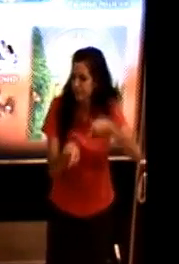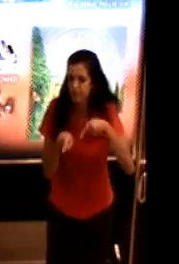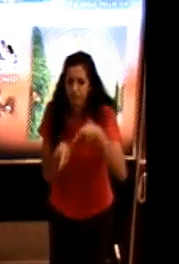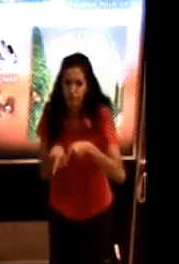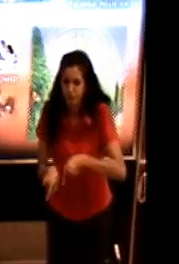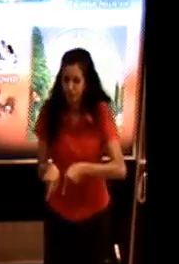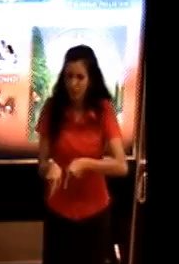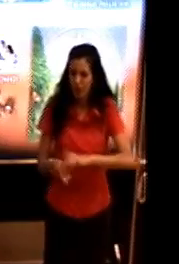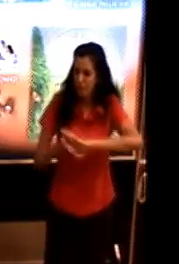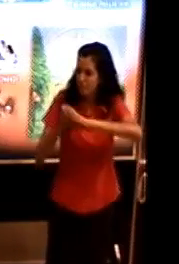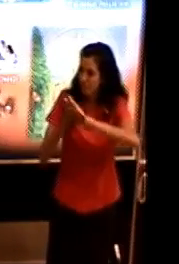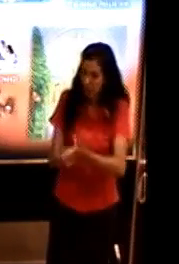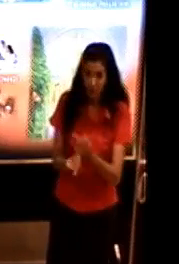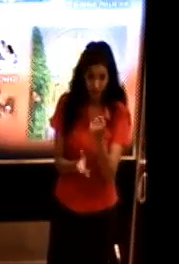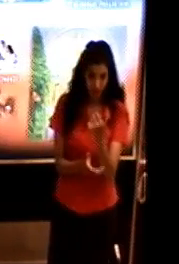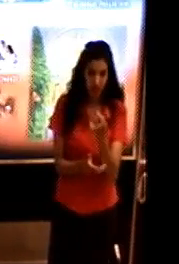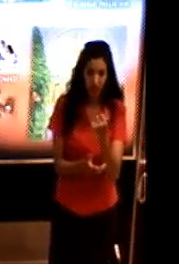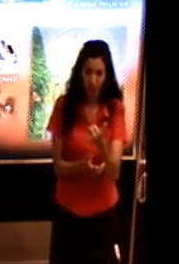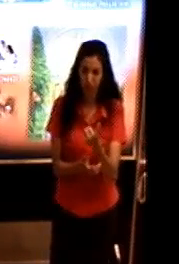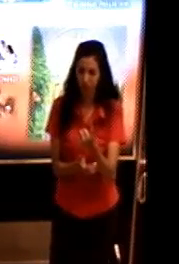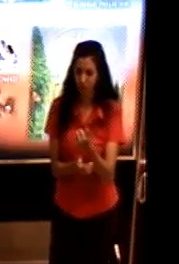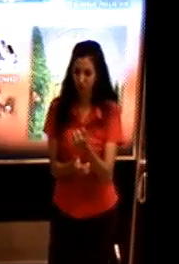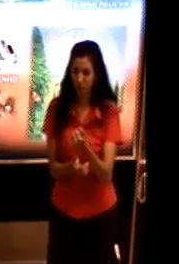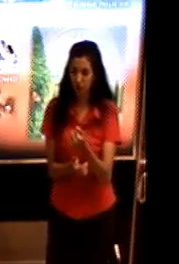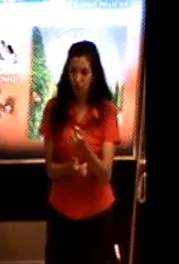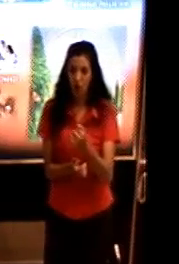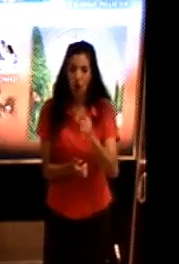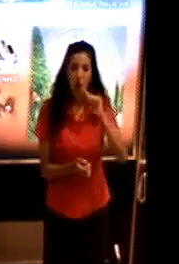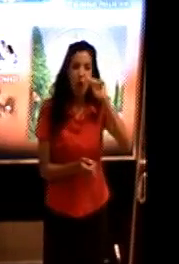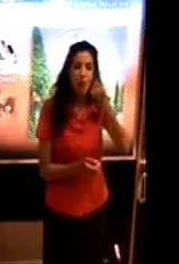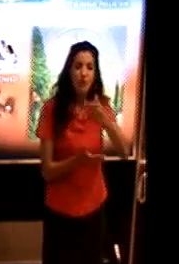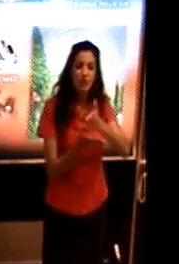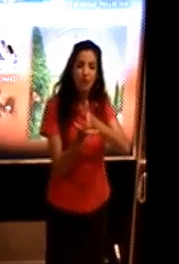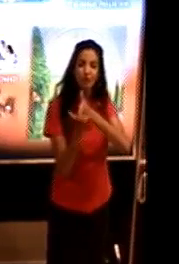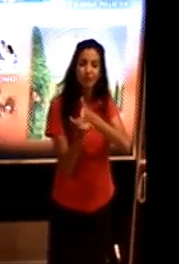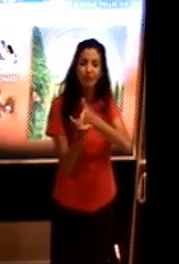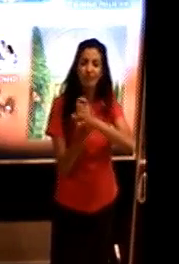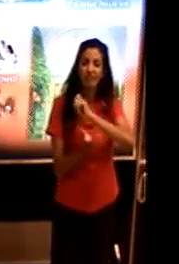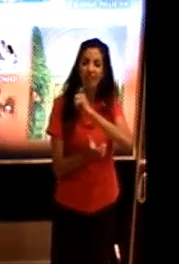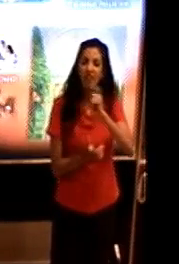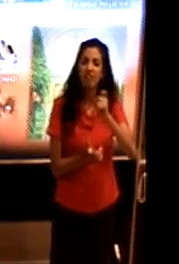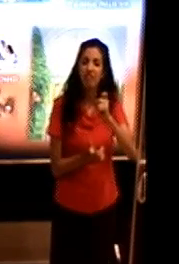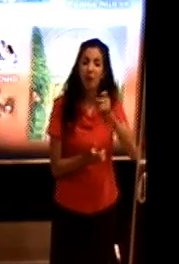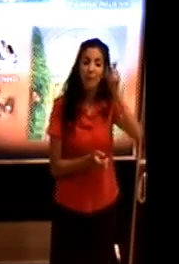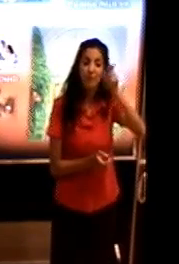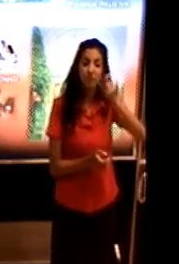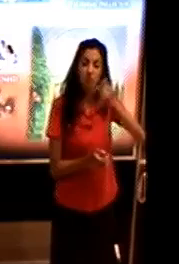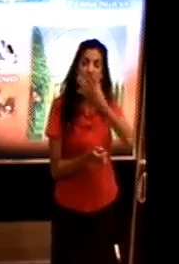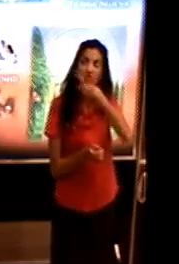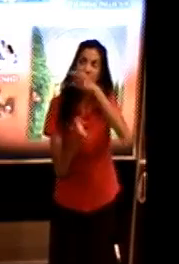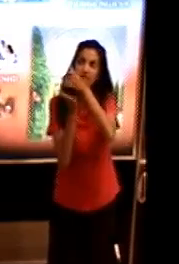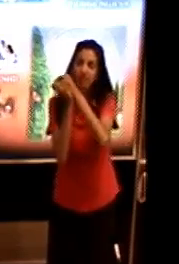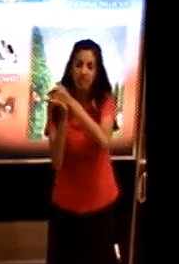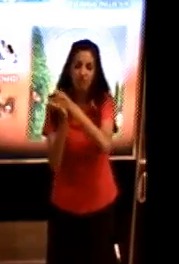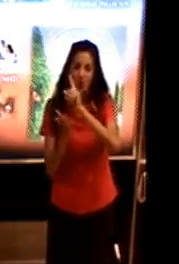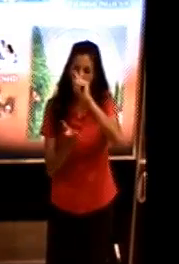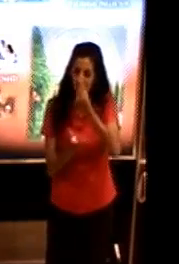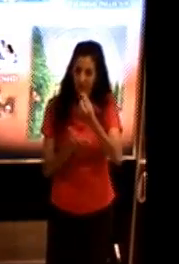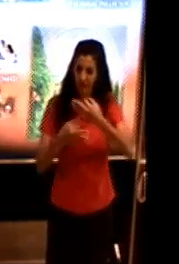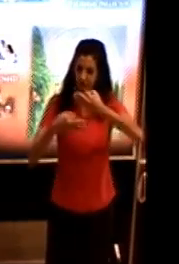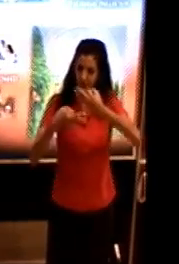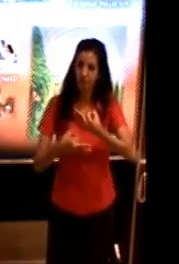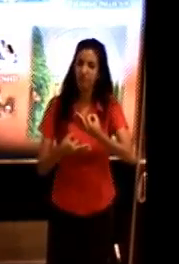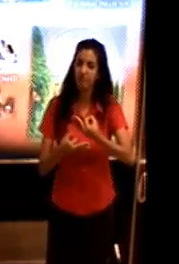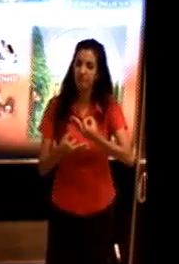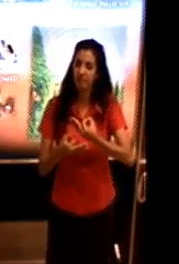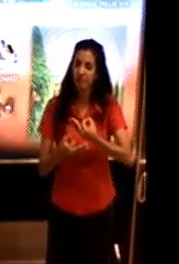esta tierra. Y solamente habrán de subsistir aquellos que sean fieles al Todopoderoso. Vivimos